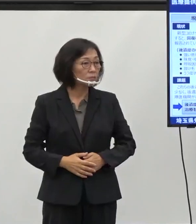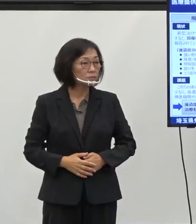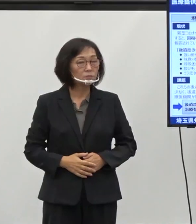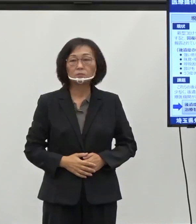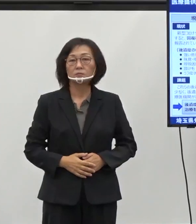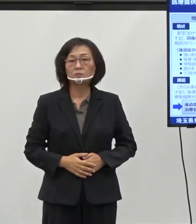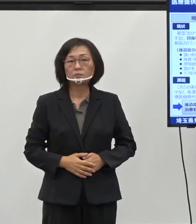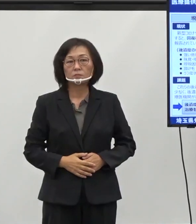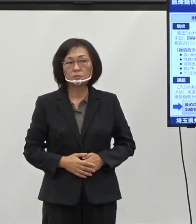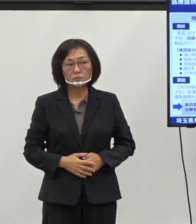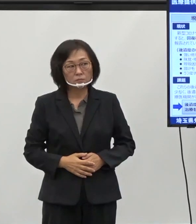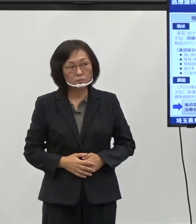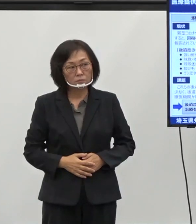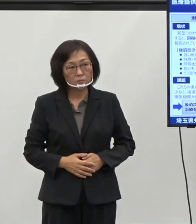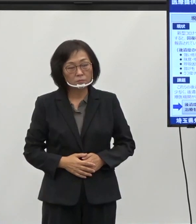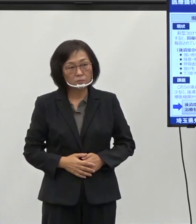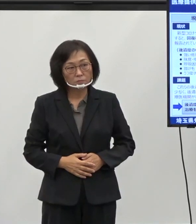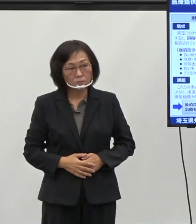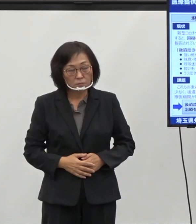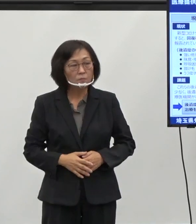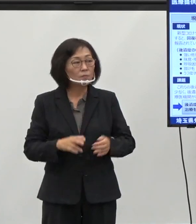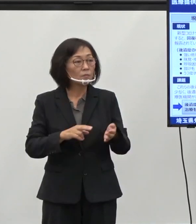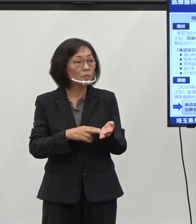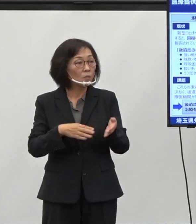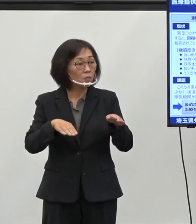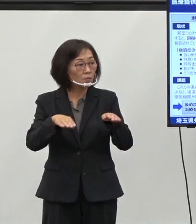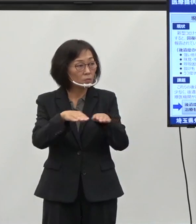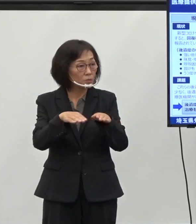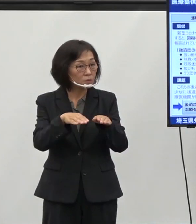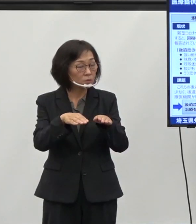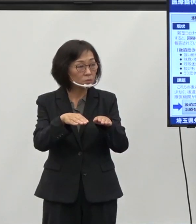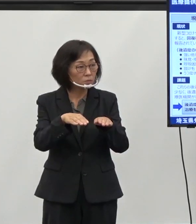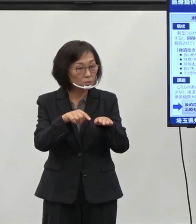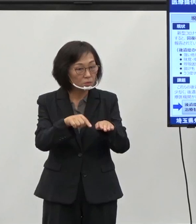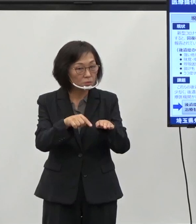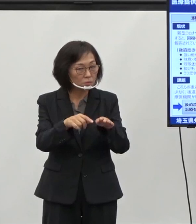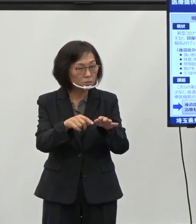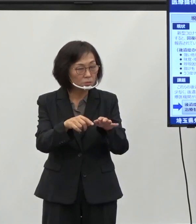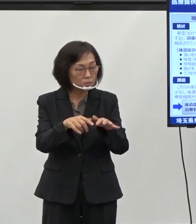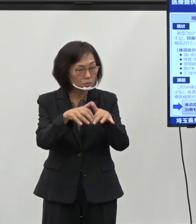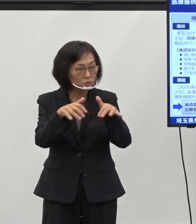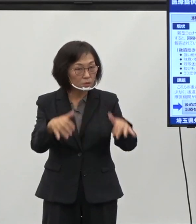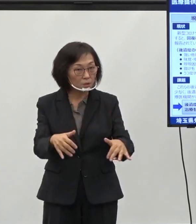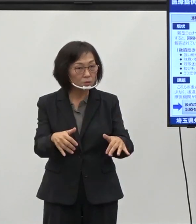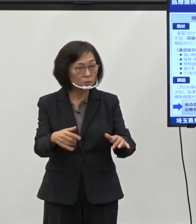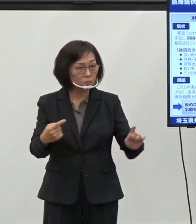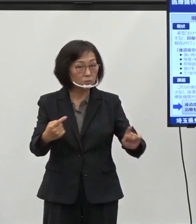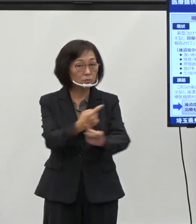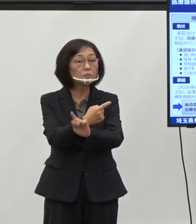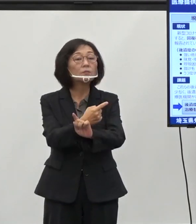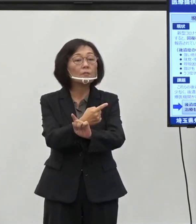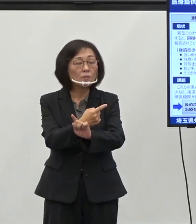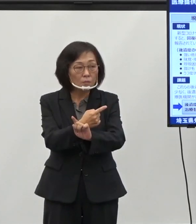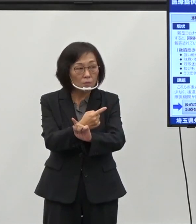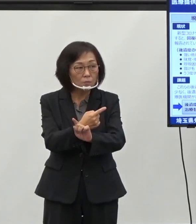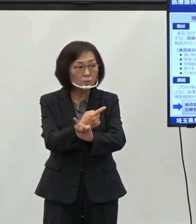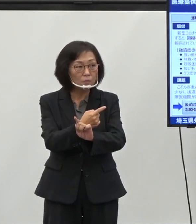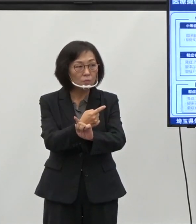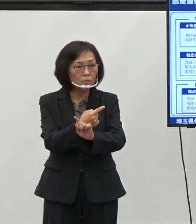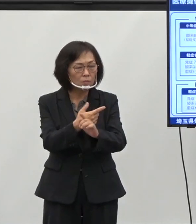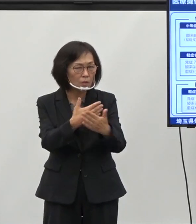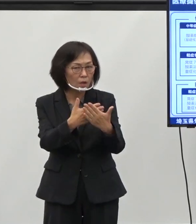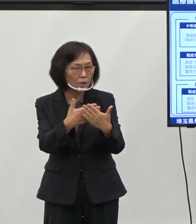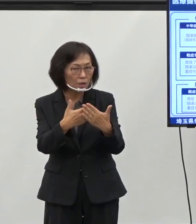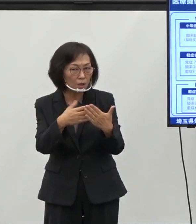医療提供体制の強化の ② の酸素療法および抗体カクテル療法の実施のこの図の